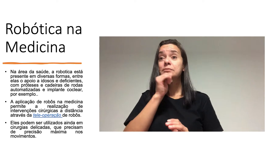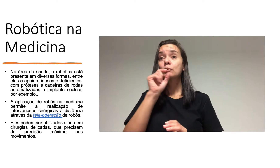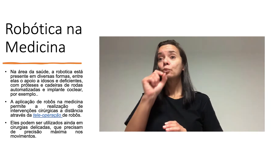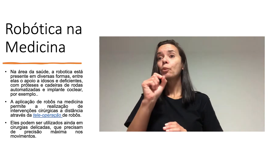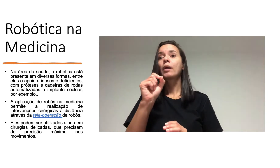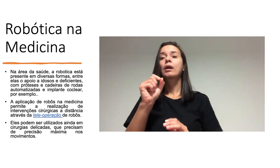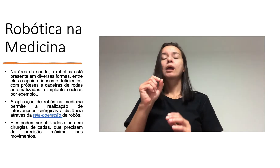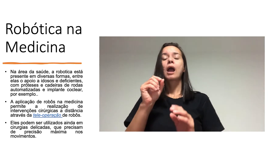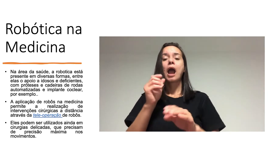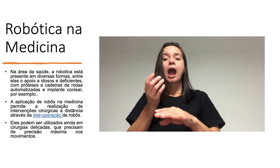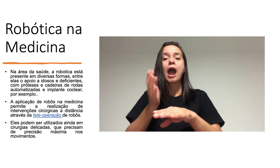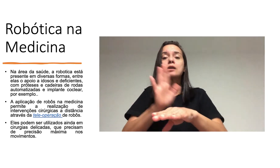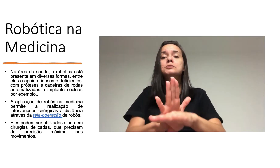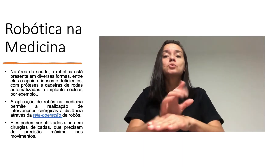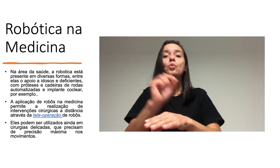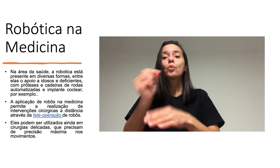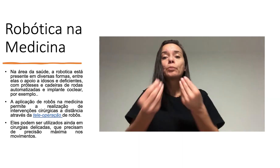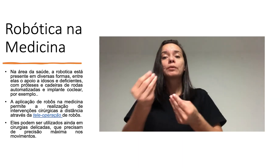deficientes.